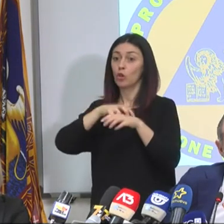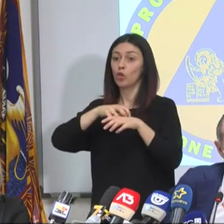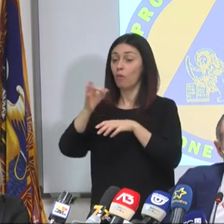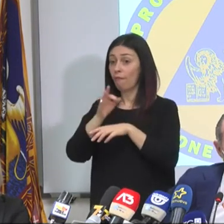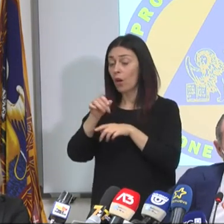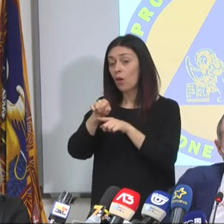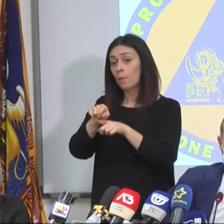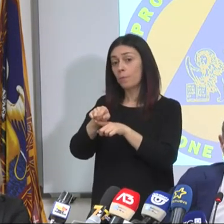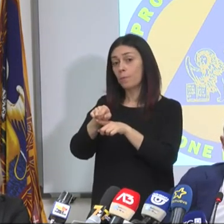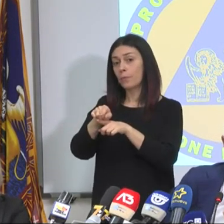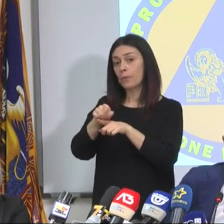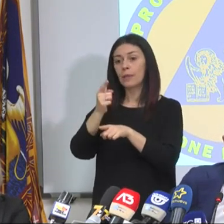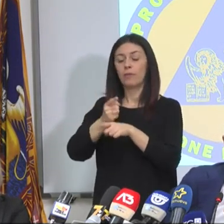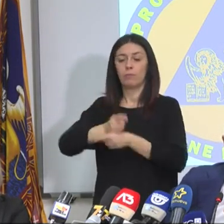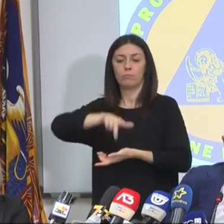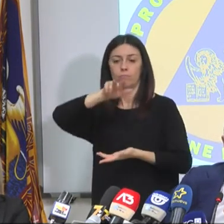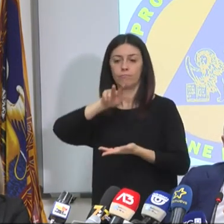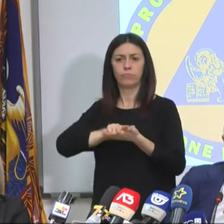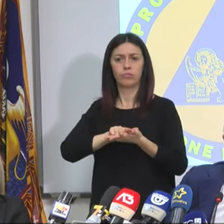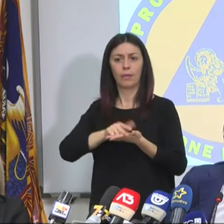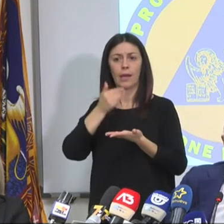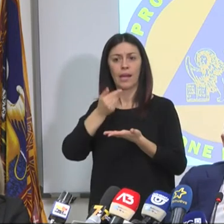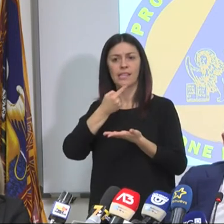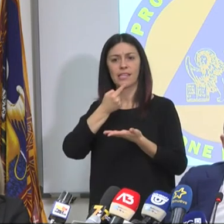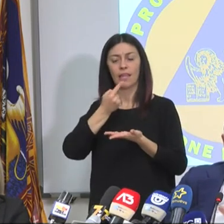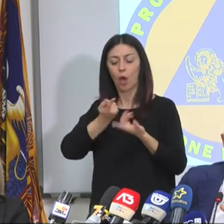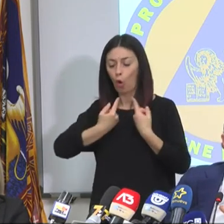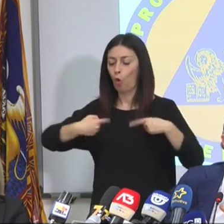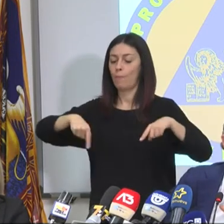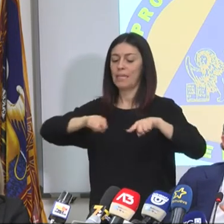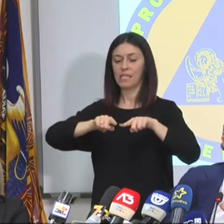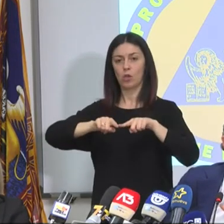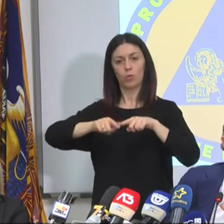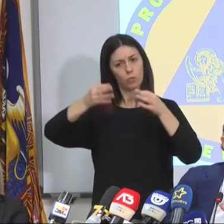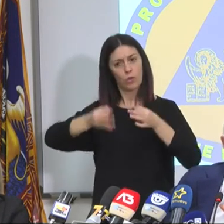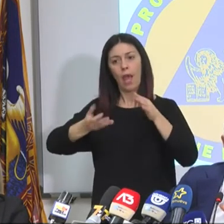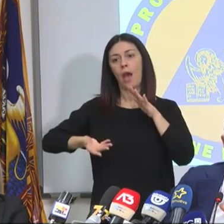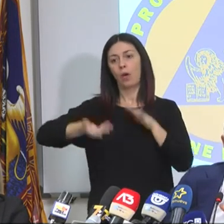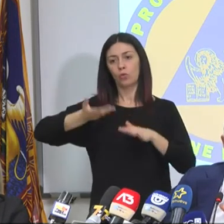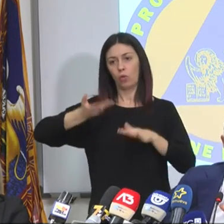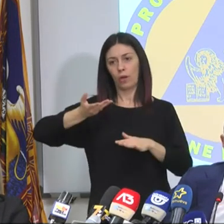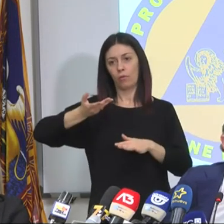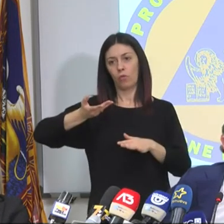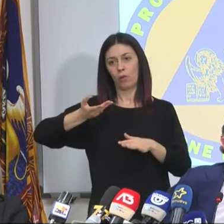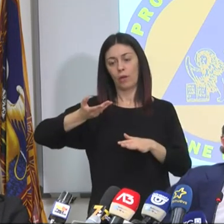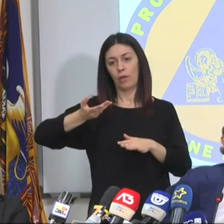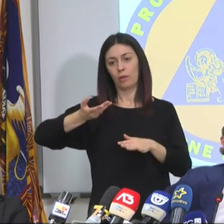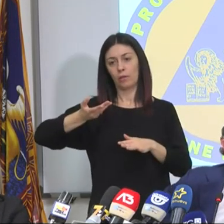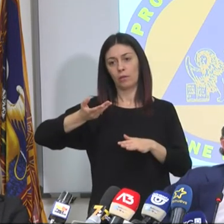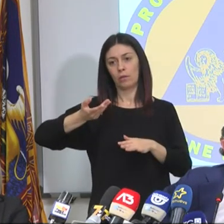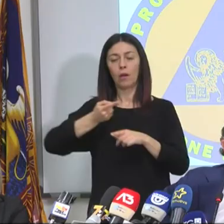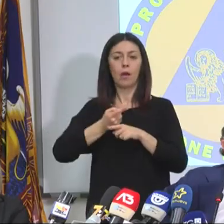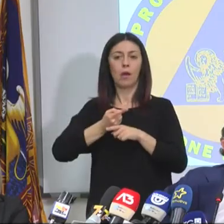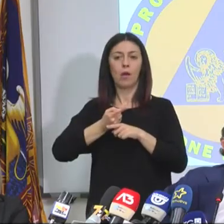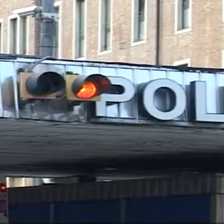decretata da una commissione ineccepibile ad autorevole che fa dal weiser per la